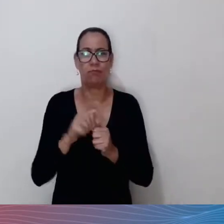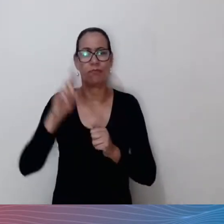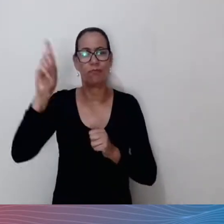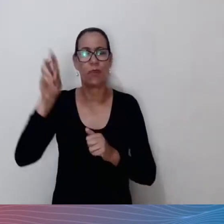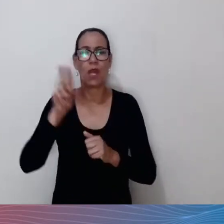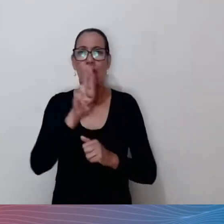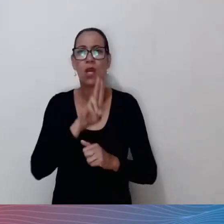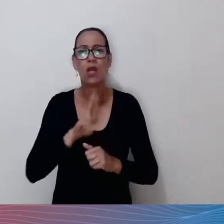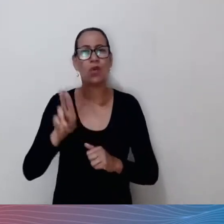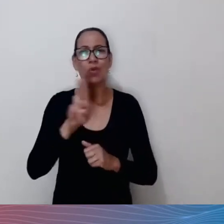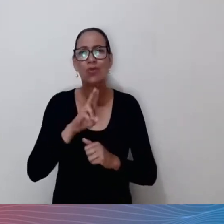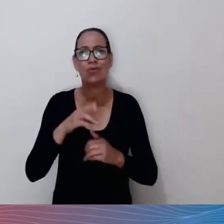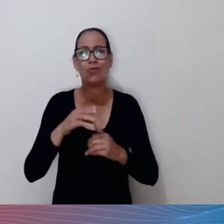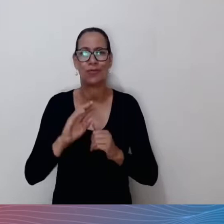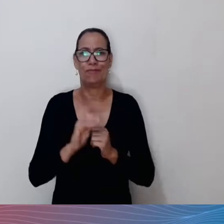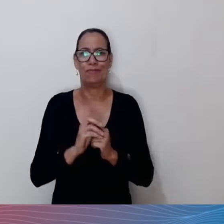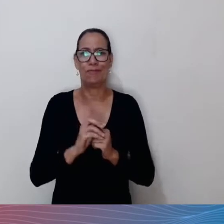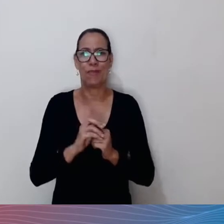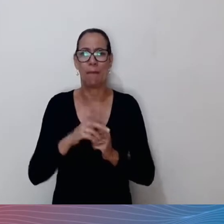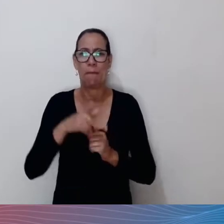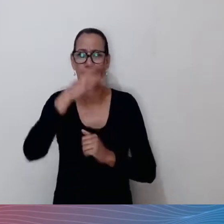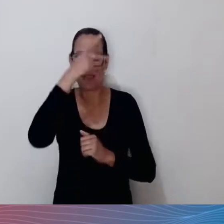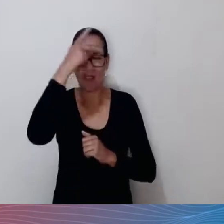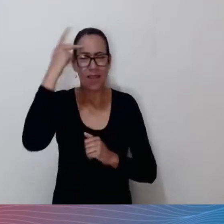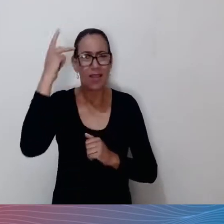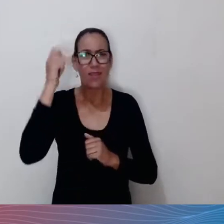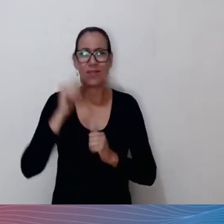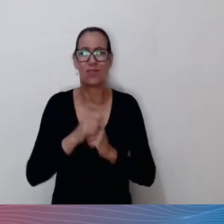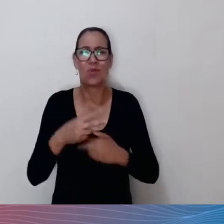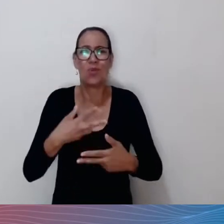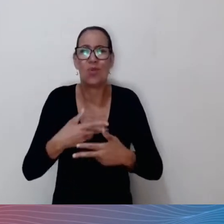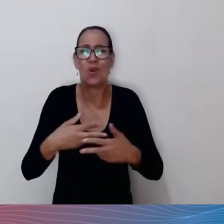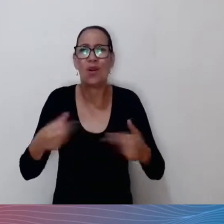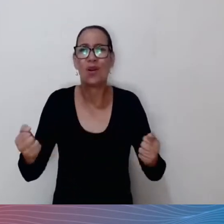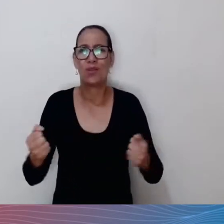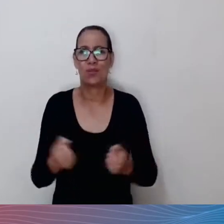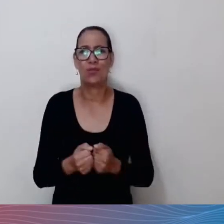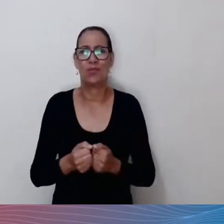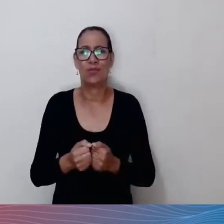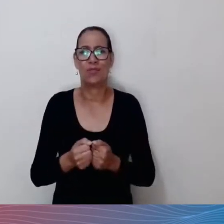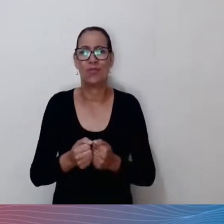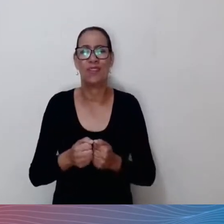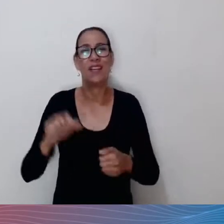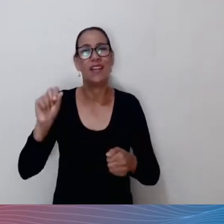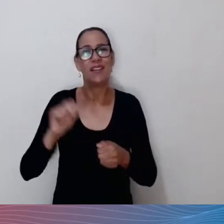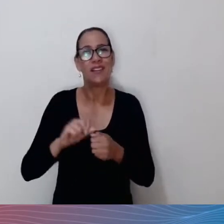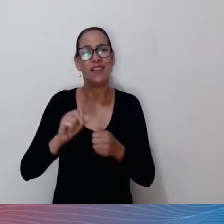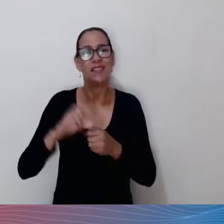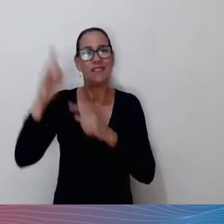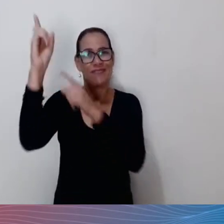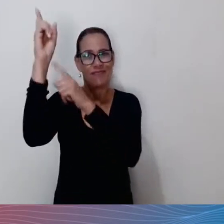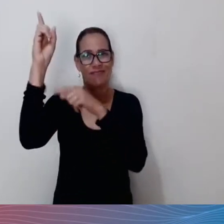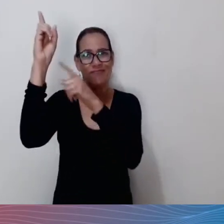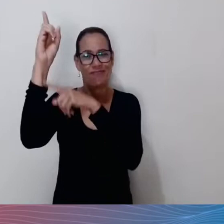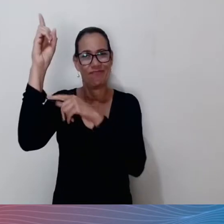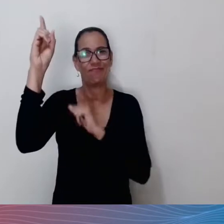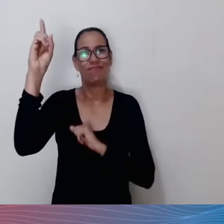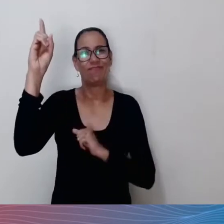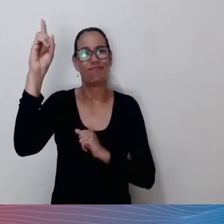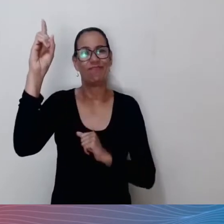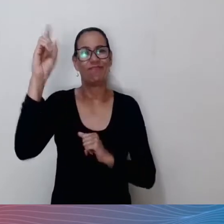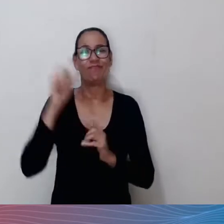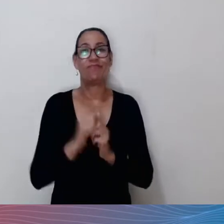para o cumprimento do seu propósito. Portanto, irmãos, qualquer que seja o resultado das eleições, nós